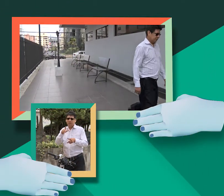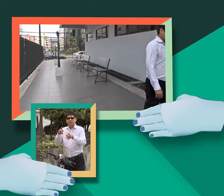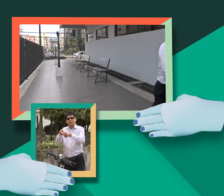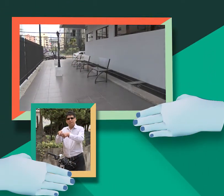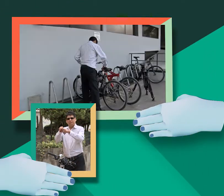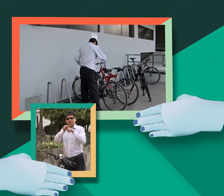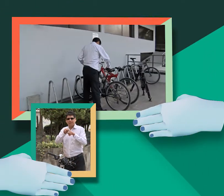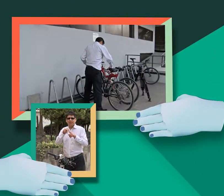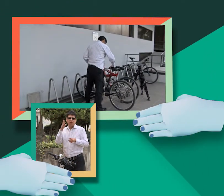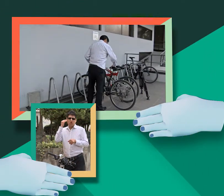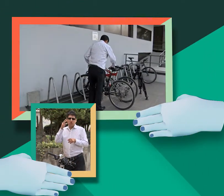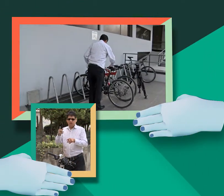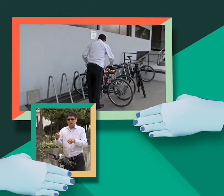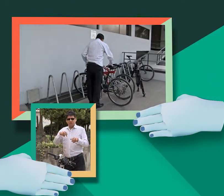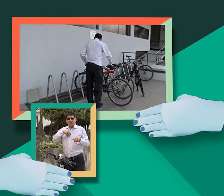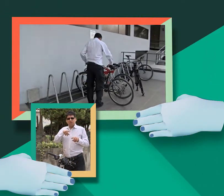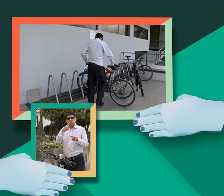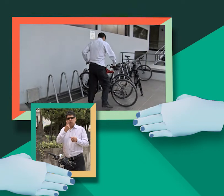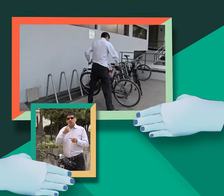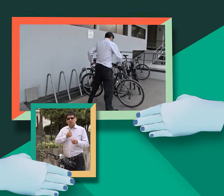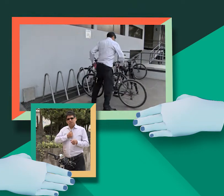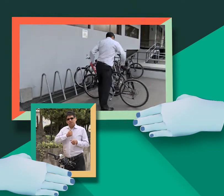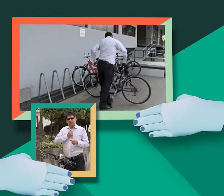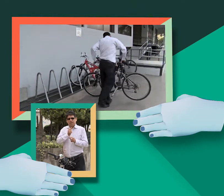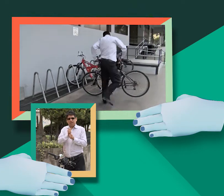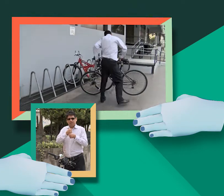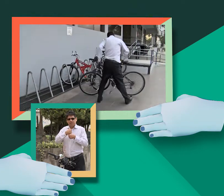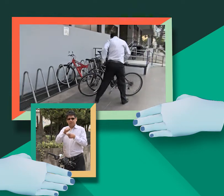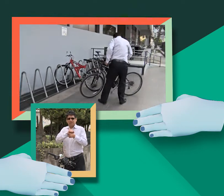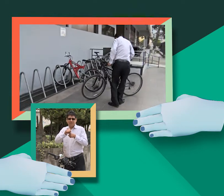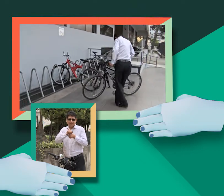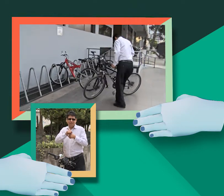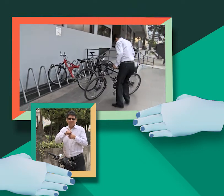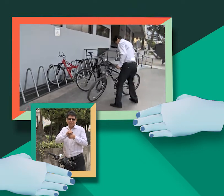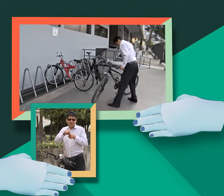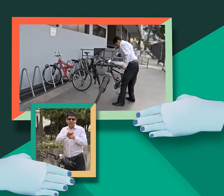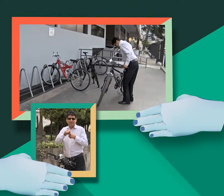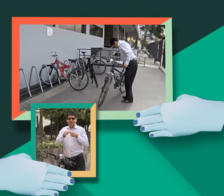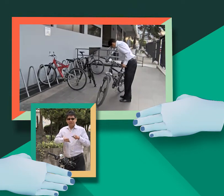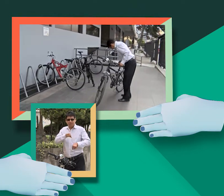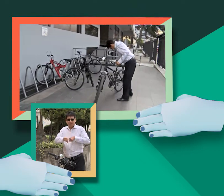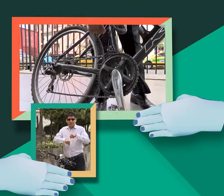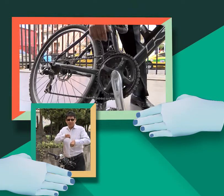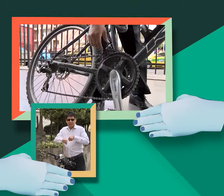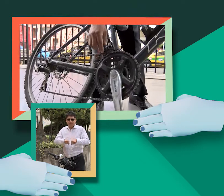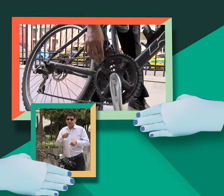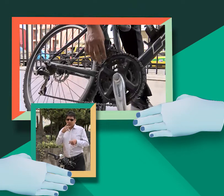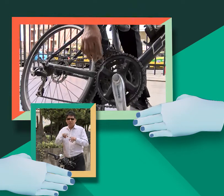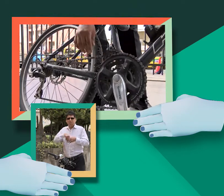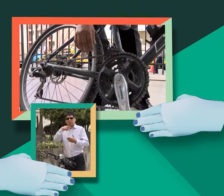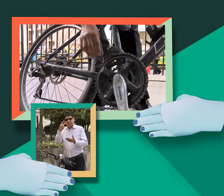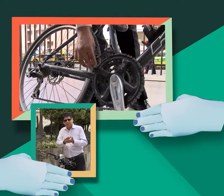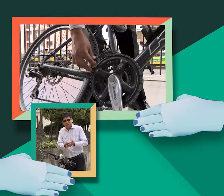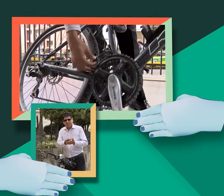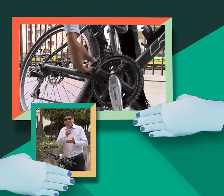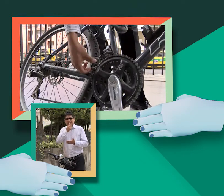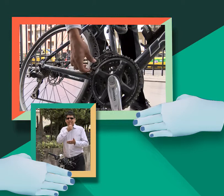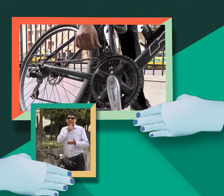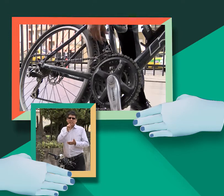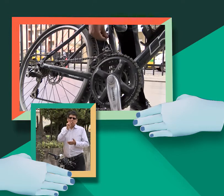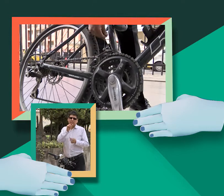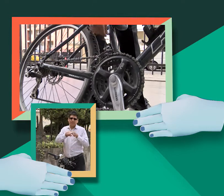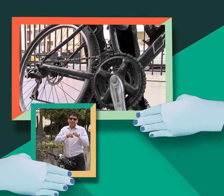sensación nunca me limite por ser sol pensé si